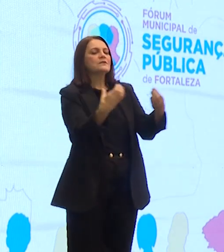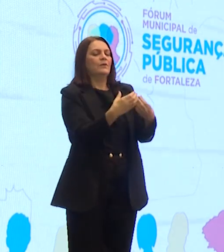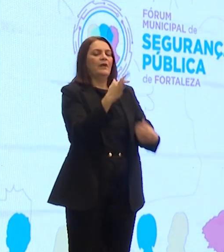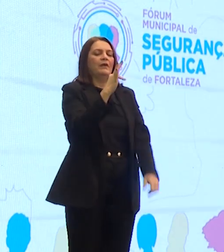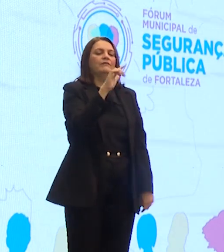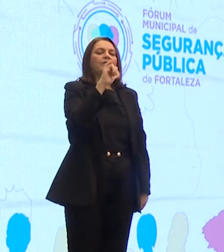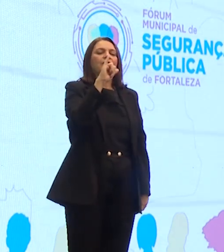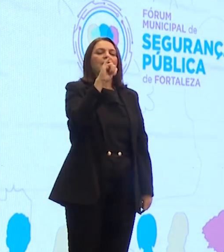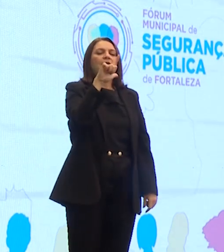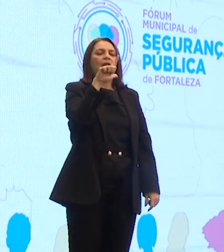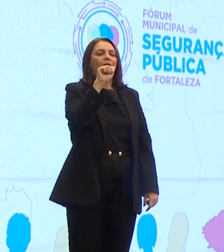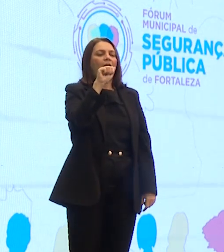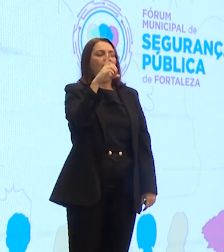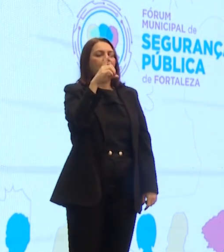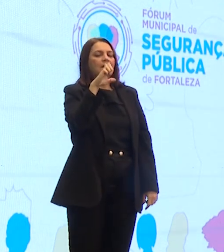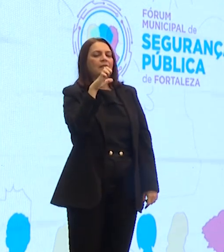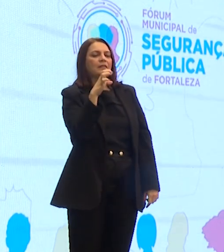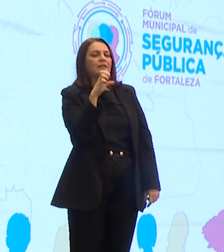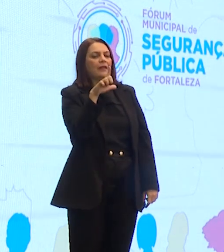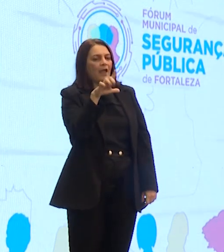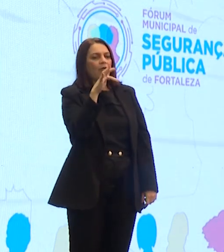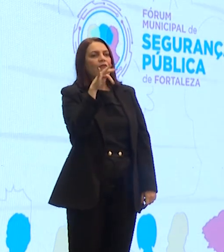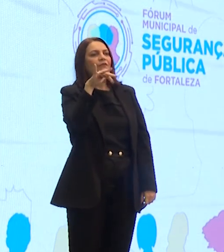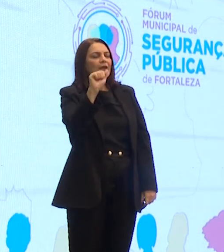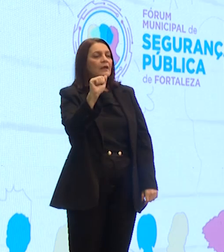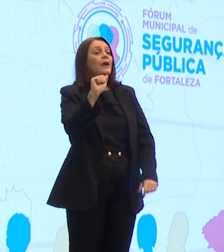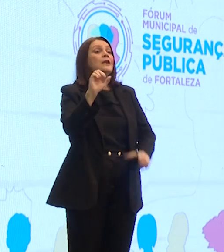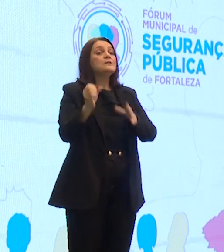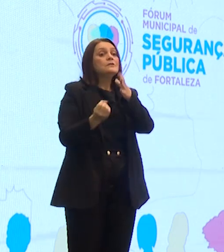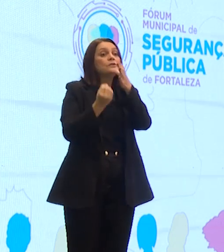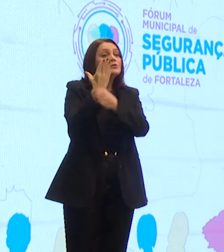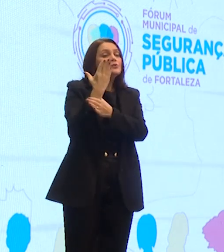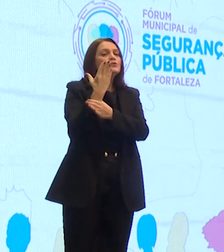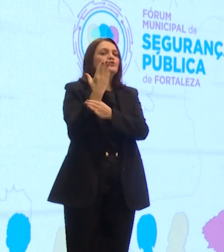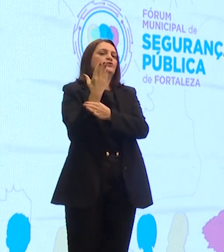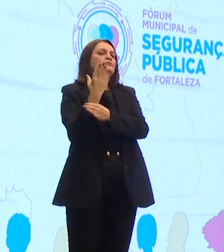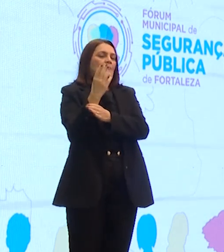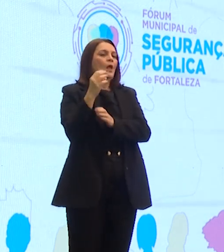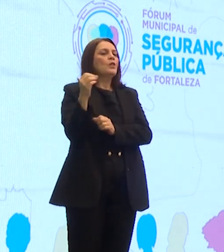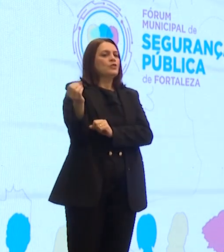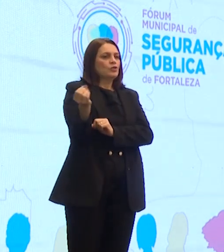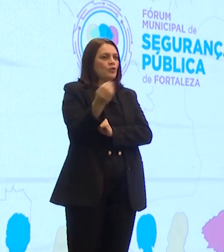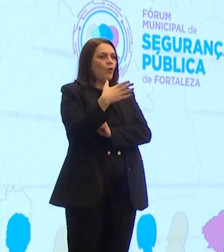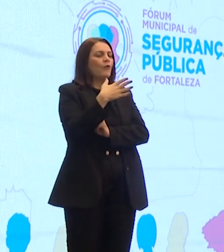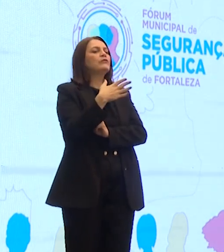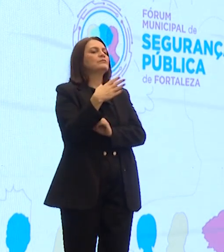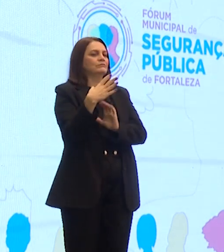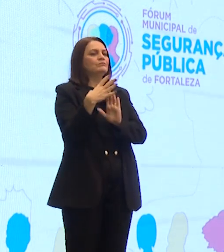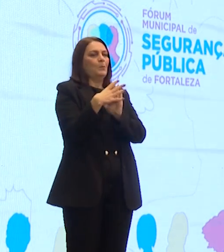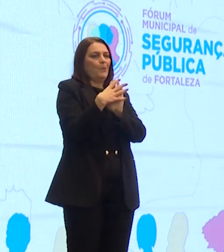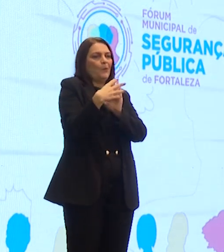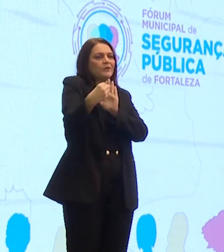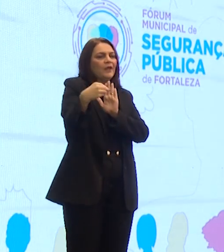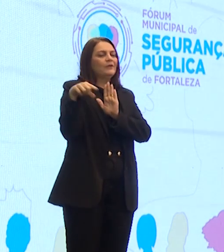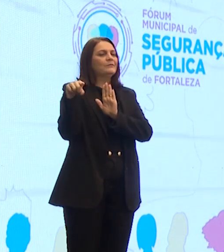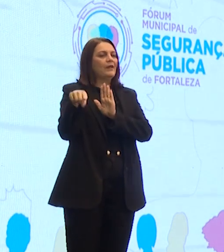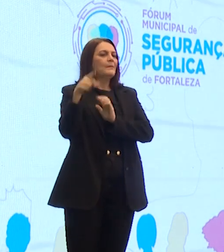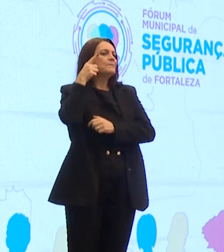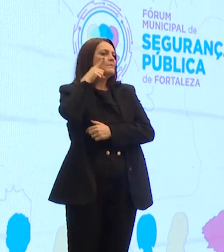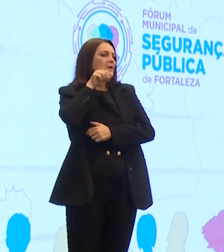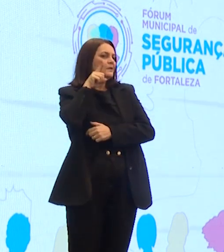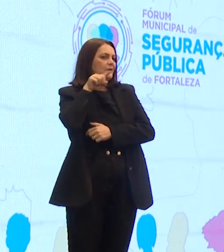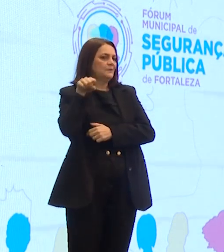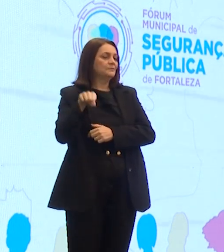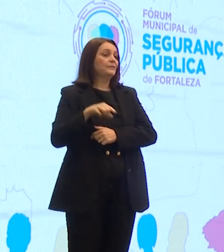o grande paradigma do modelo norte-americano de federalismo. No caso do Brasil, nós não tivemos